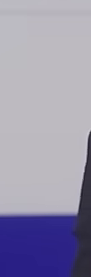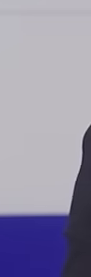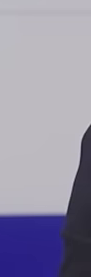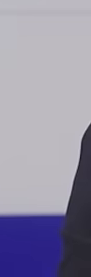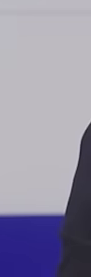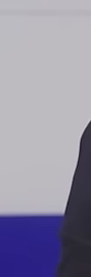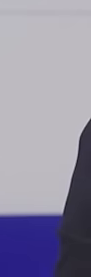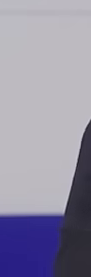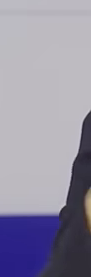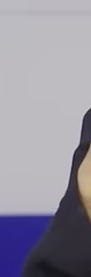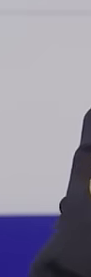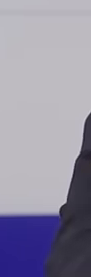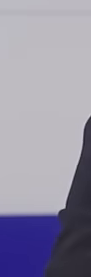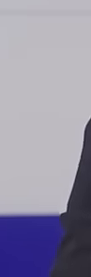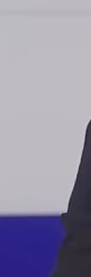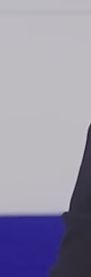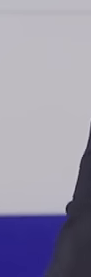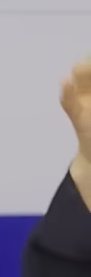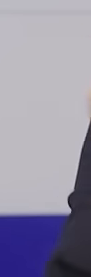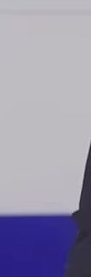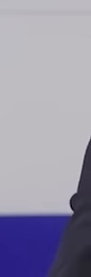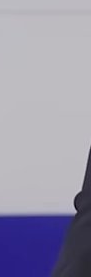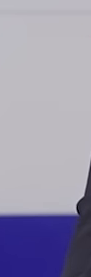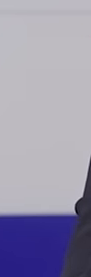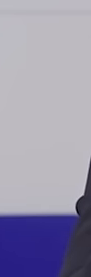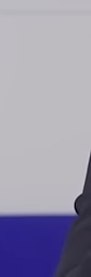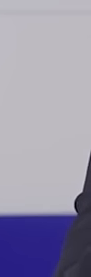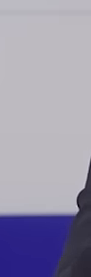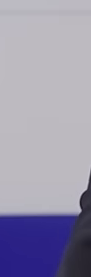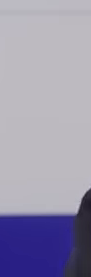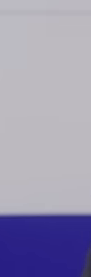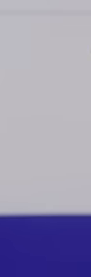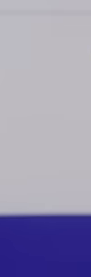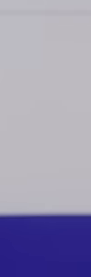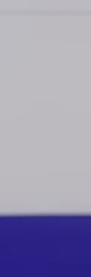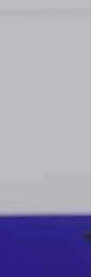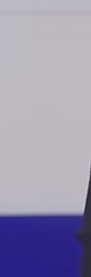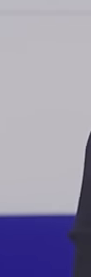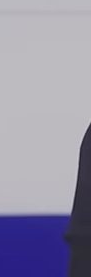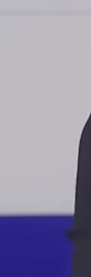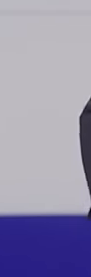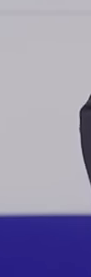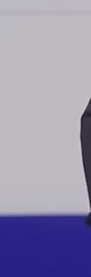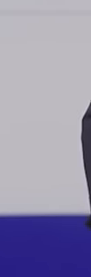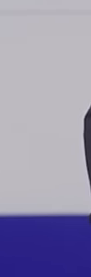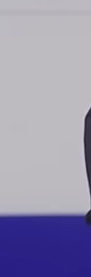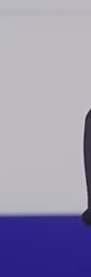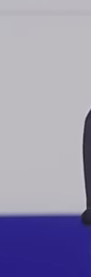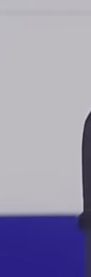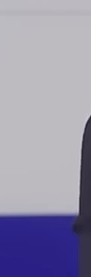소득 대체율 44%, 연금 납부율 13%.